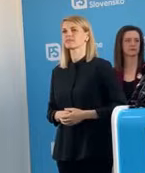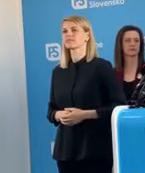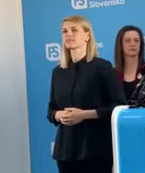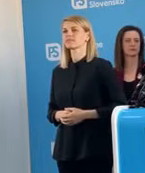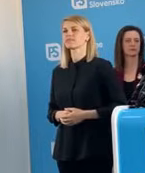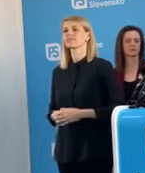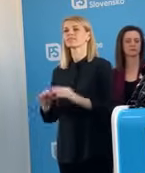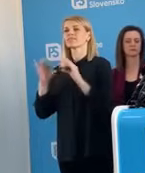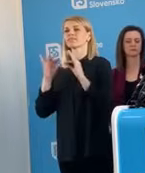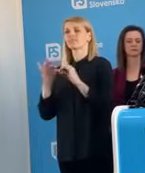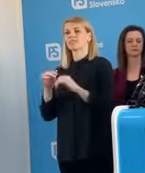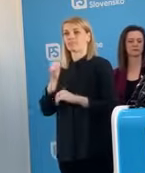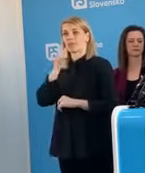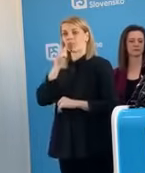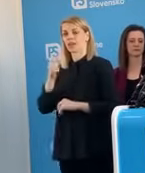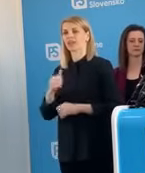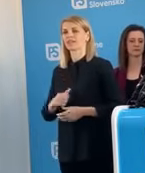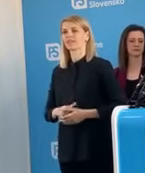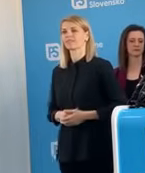Dobrý deň.